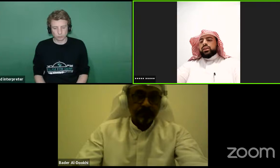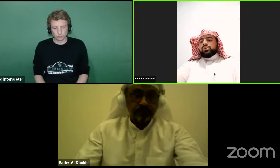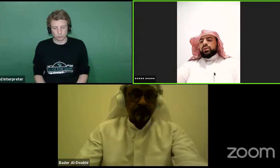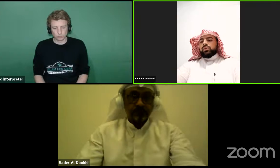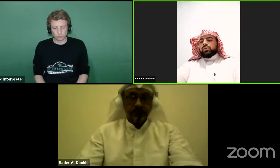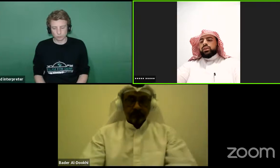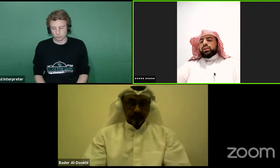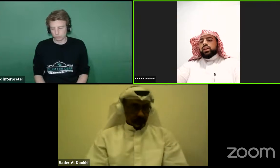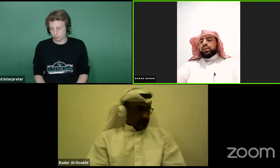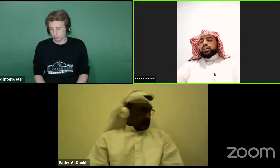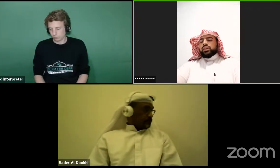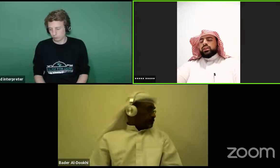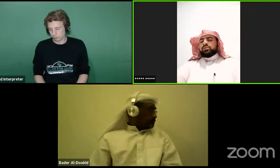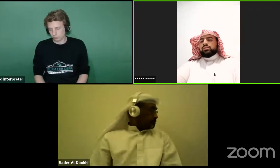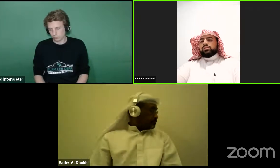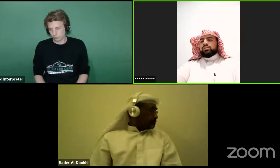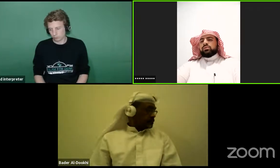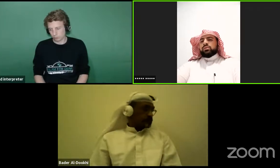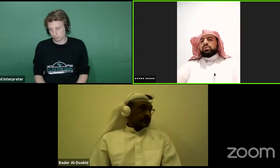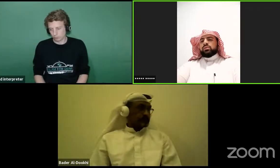والذين كفروا إلى